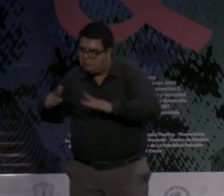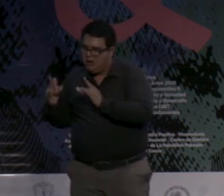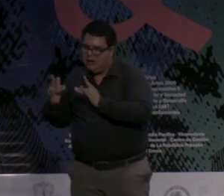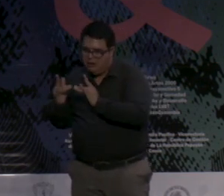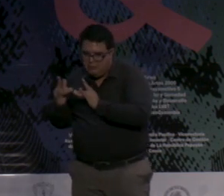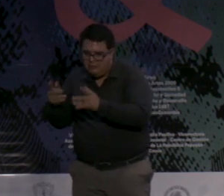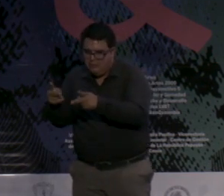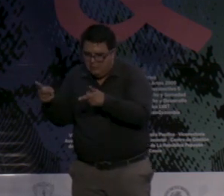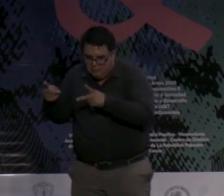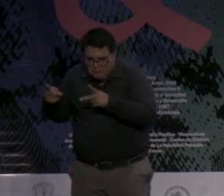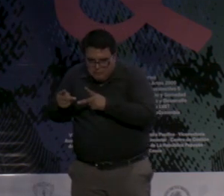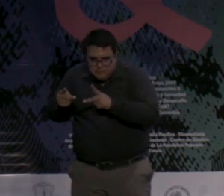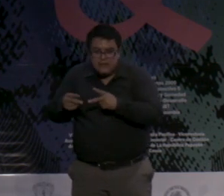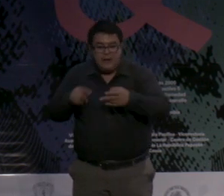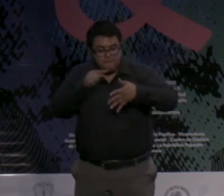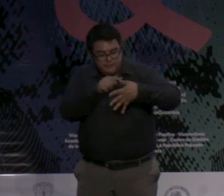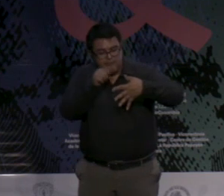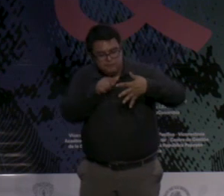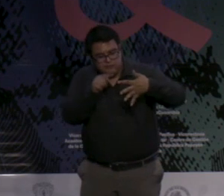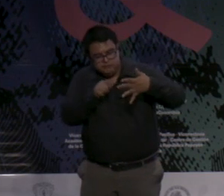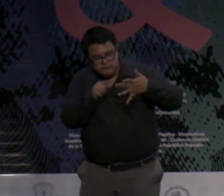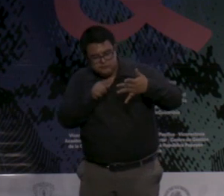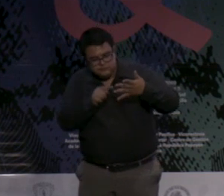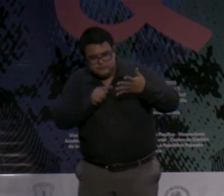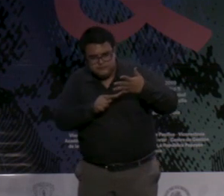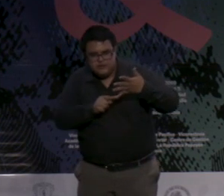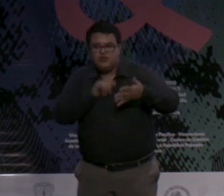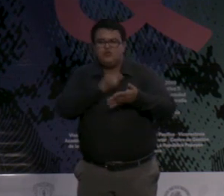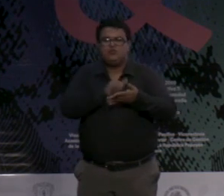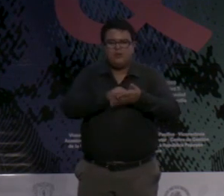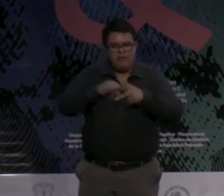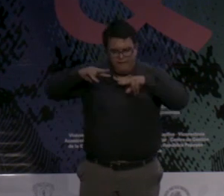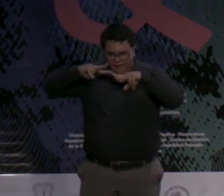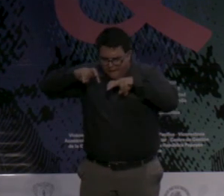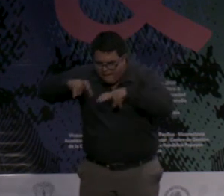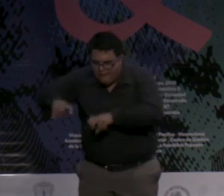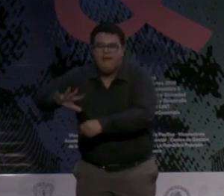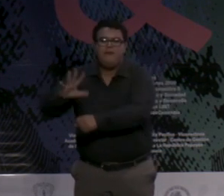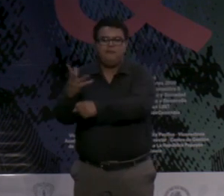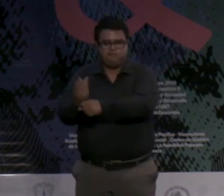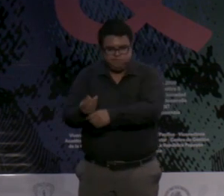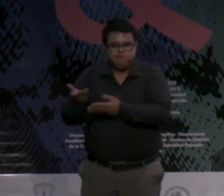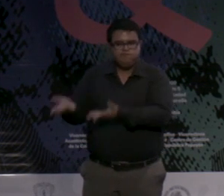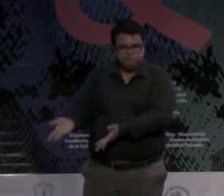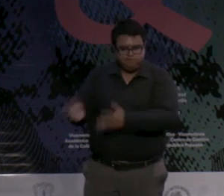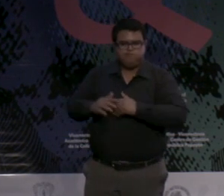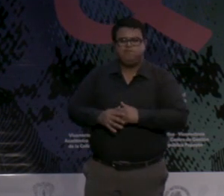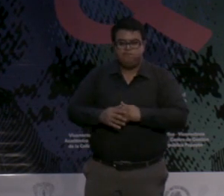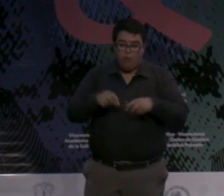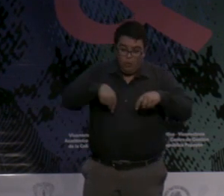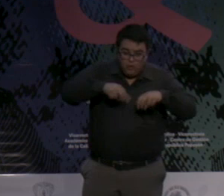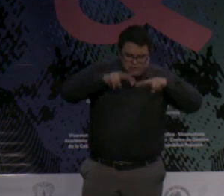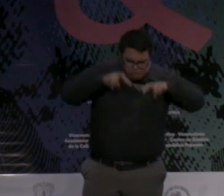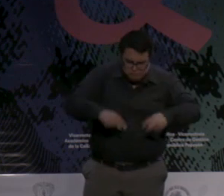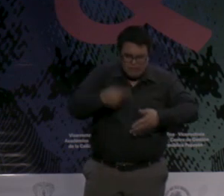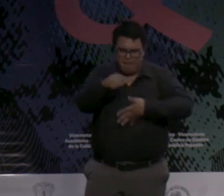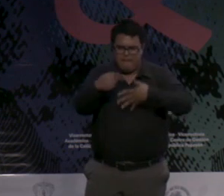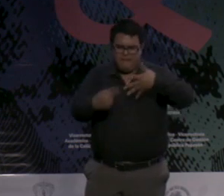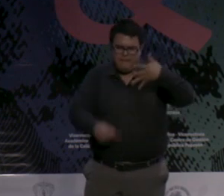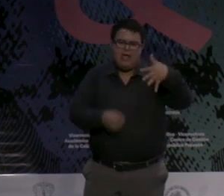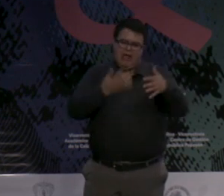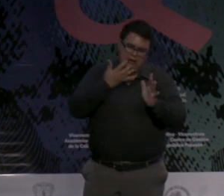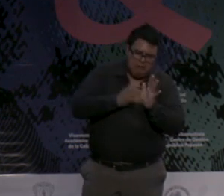seguir esas pautas para entender cómo es que han funcionado varias investigaciones de las que les quiero hablar hoy, que me llevan